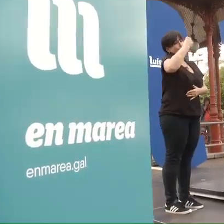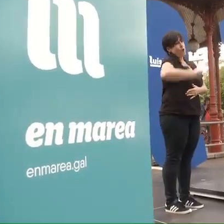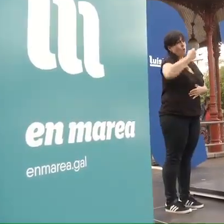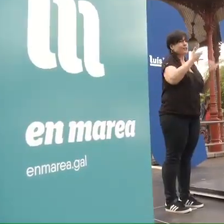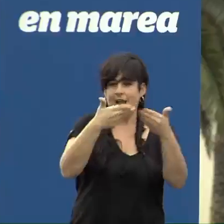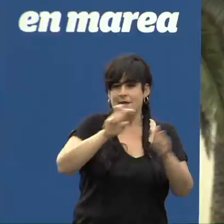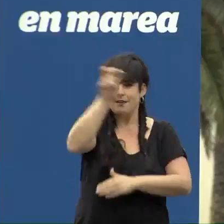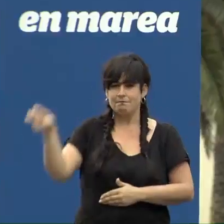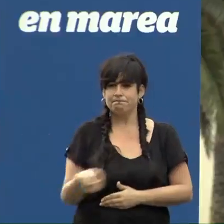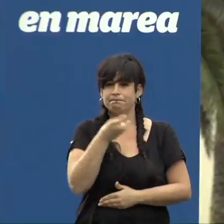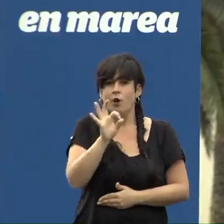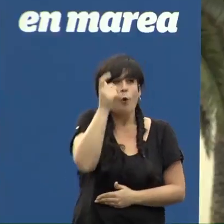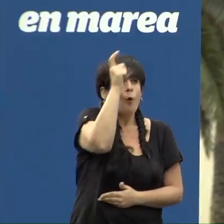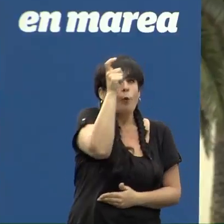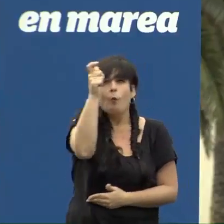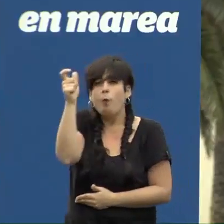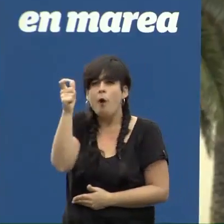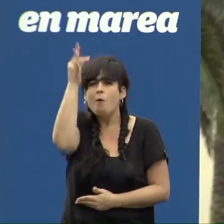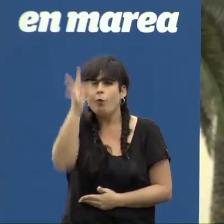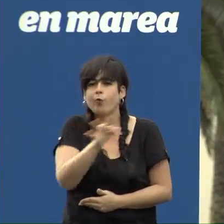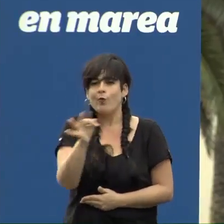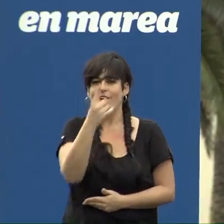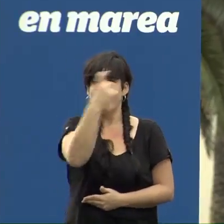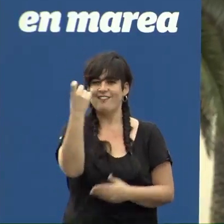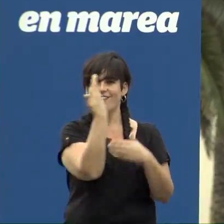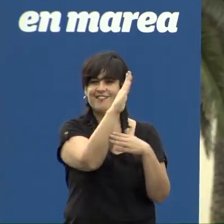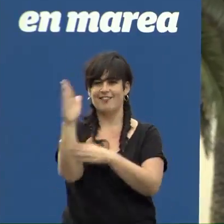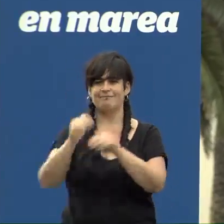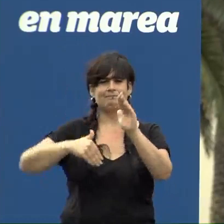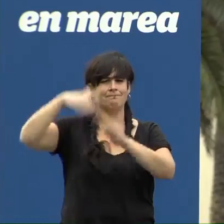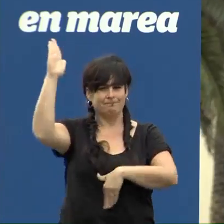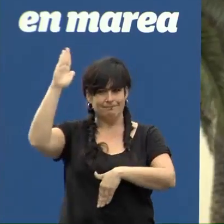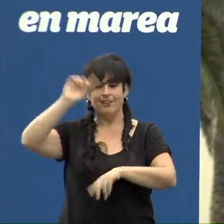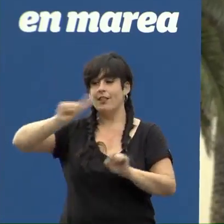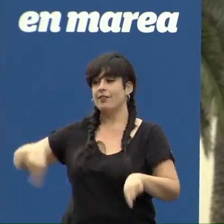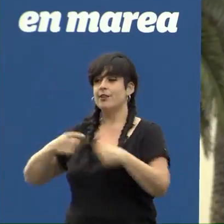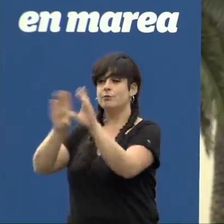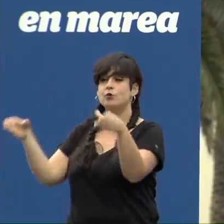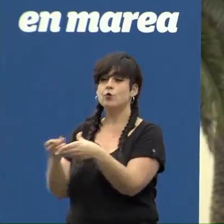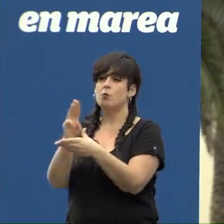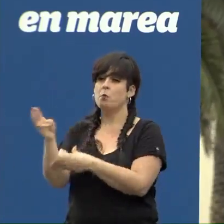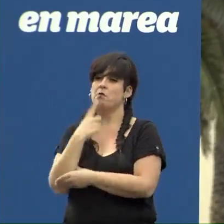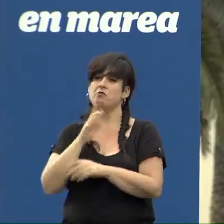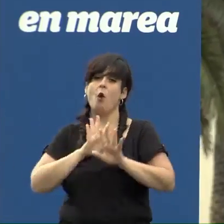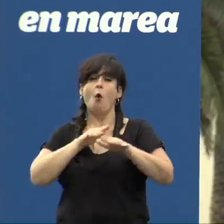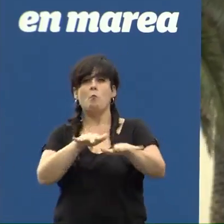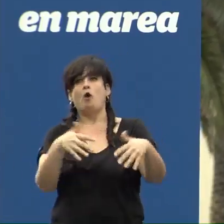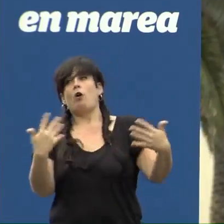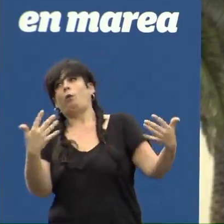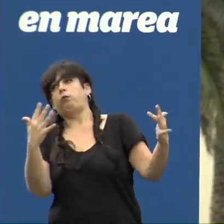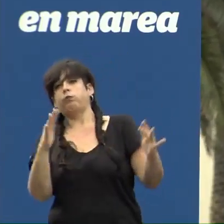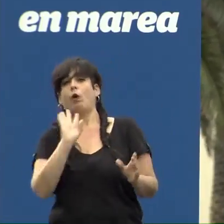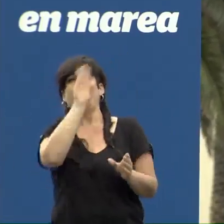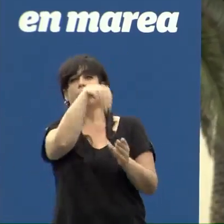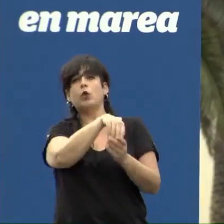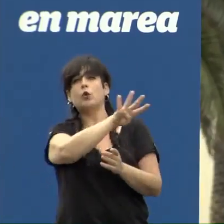vilas pequenas e medianas do país, máis de 100 candidaturas. Eso que logo se lles enche a boca do Partido Popular dicindo sí a Marea, donde hai 48 partidos.